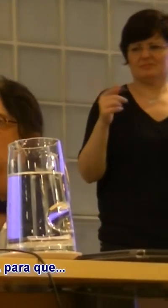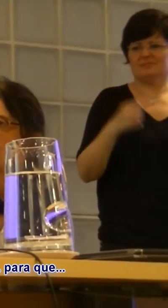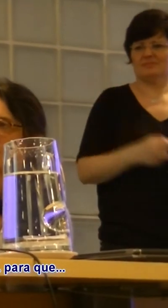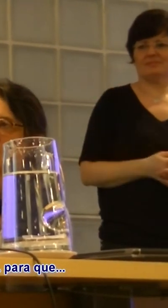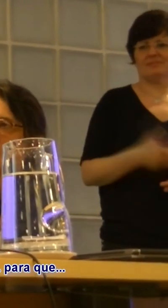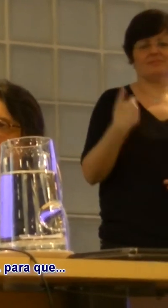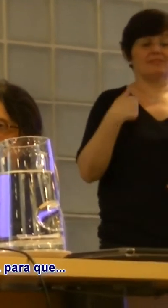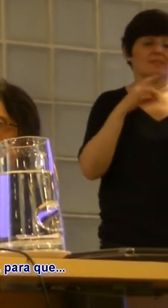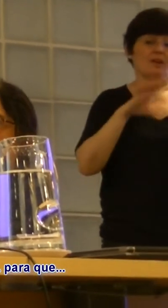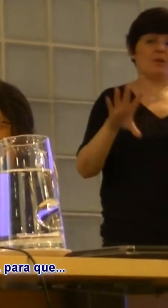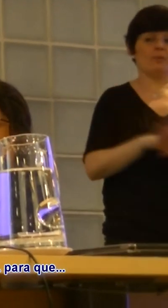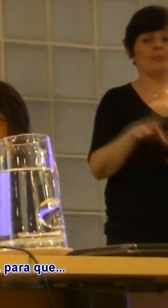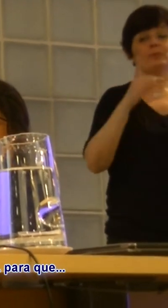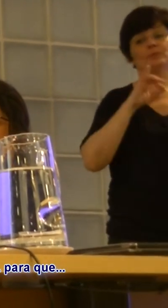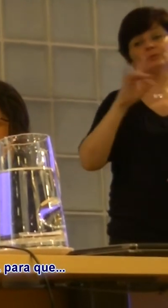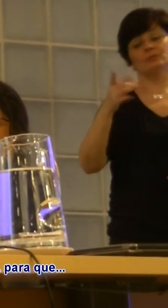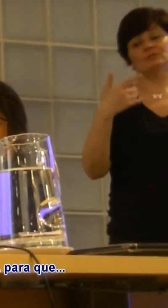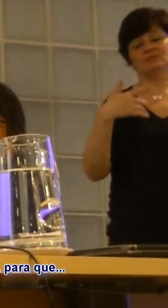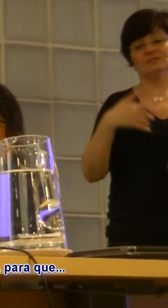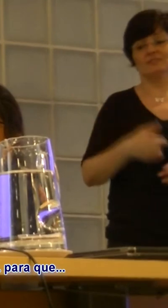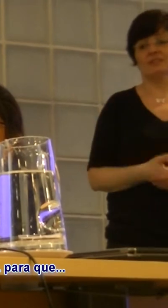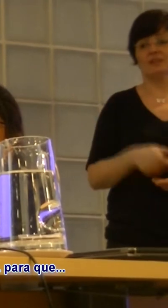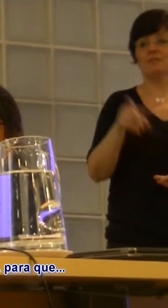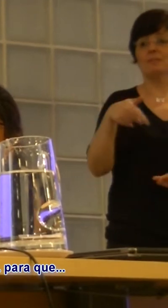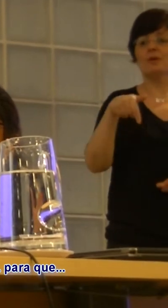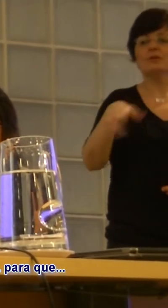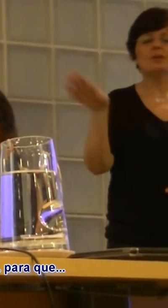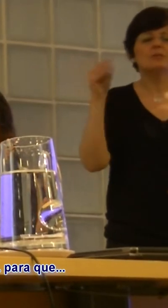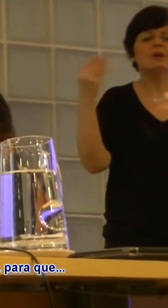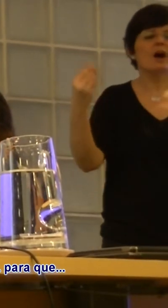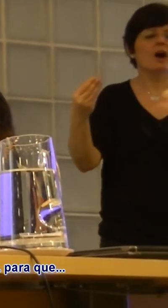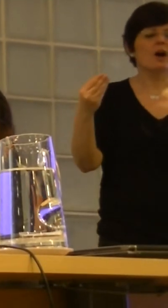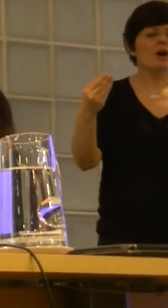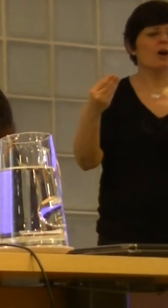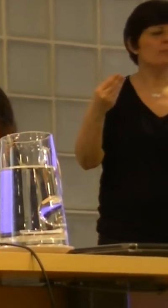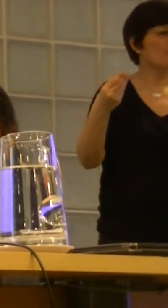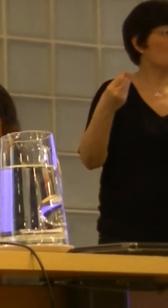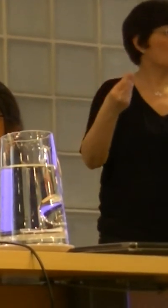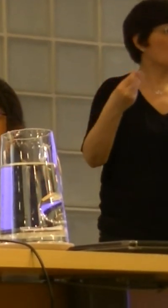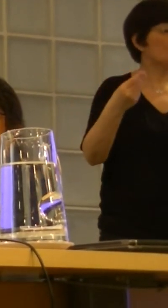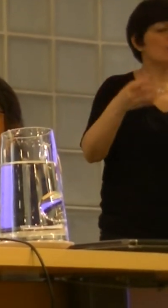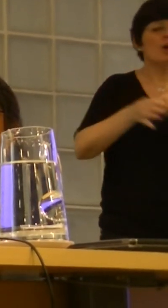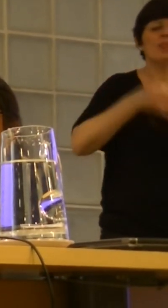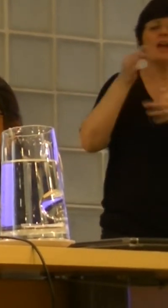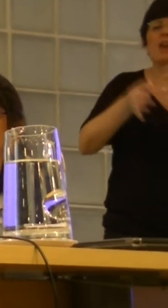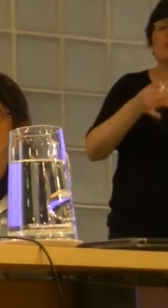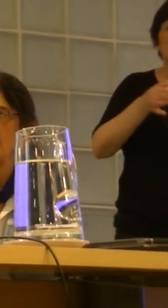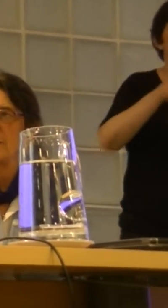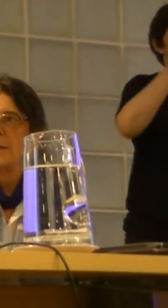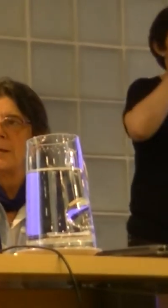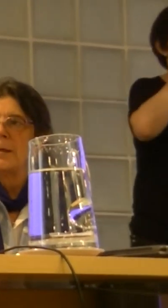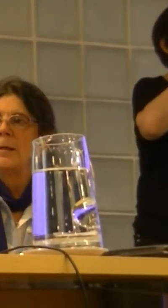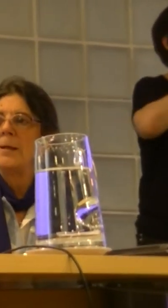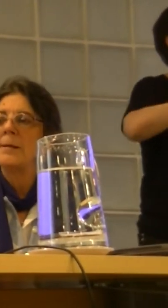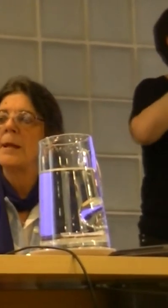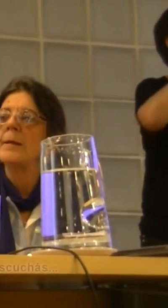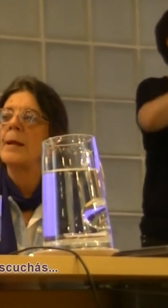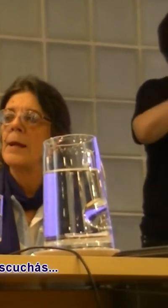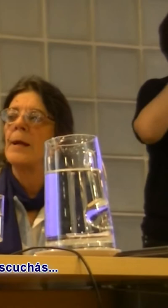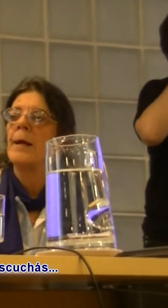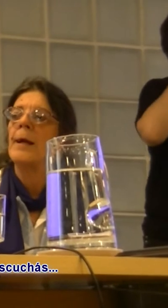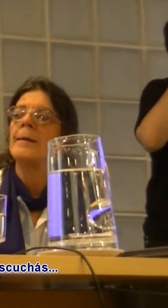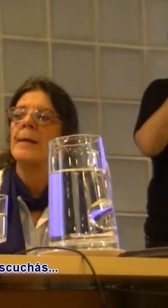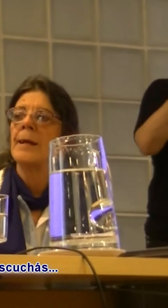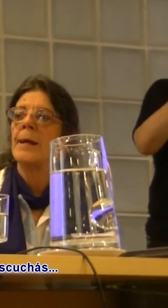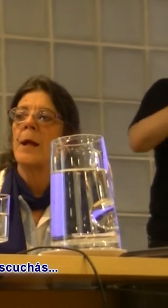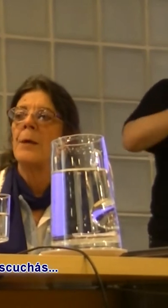a vos? ¿Para que, ¿cómo escuchas vos? ¿Cómo te dialogas vos con los oyentes? ¿En este